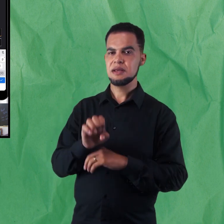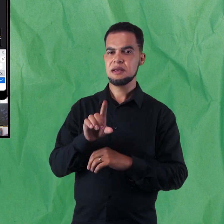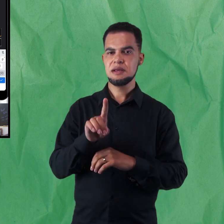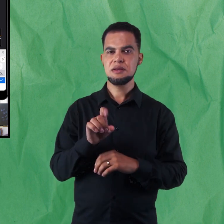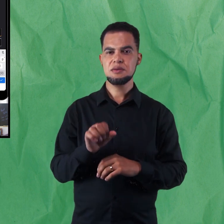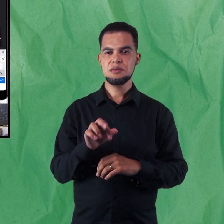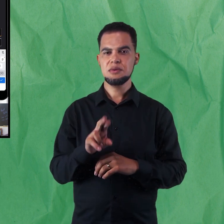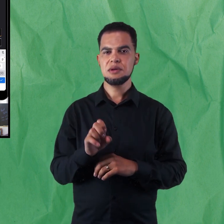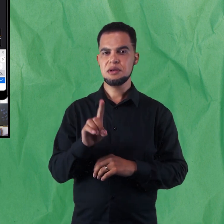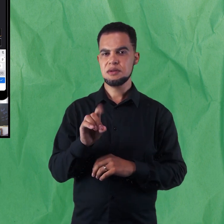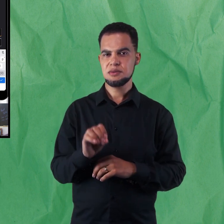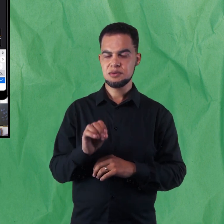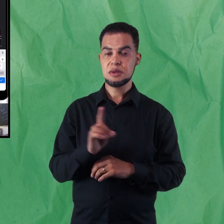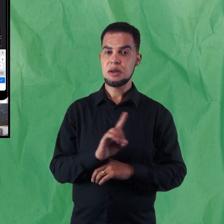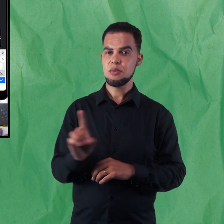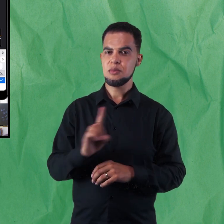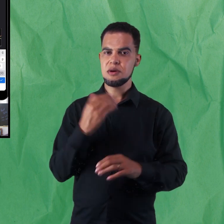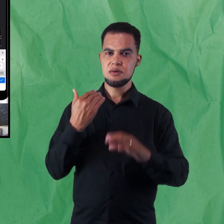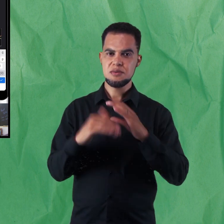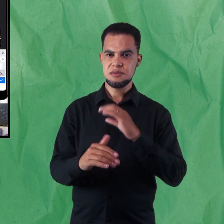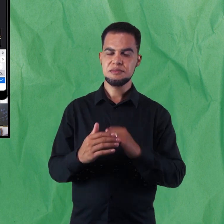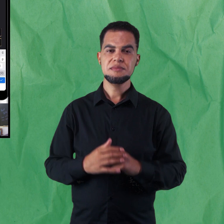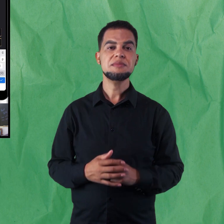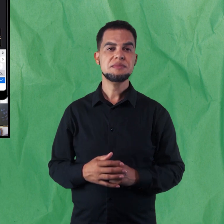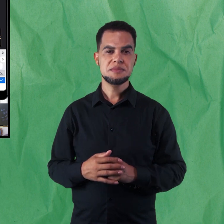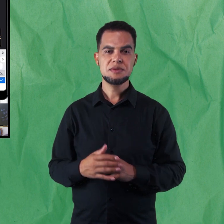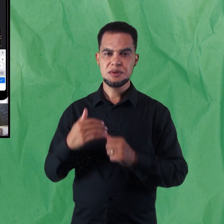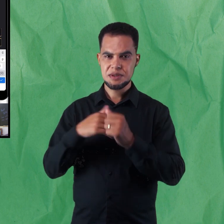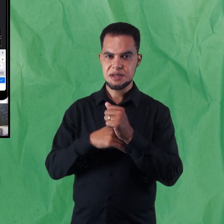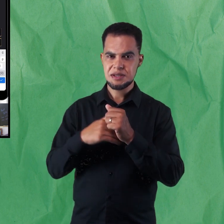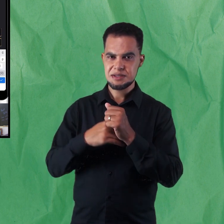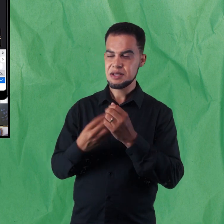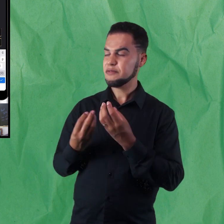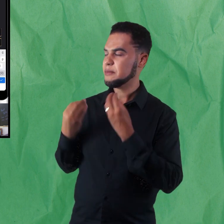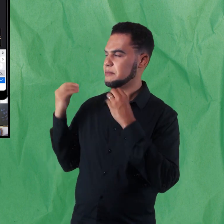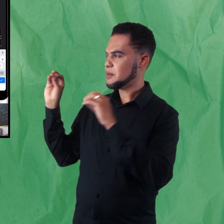Eduardo, né, que não é o e-mail, e